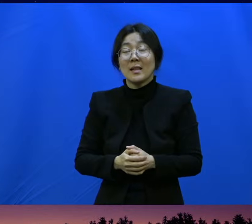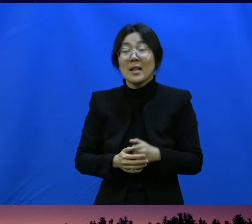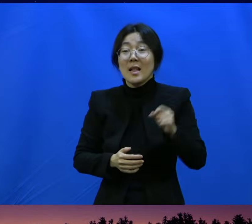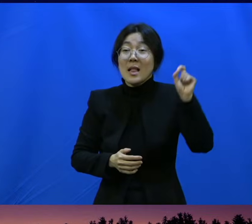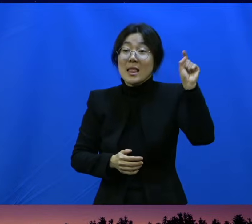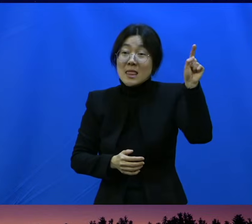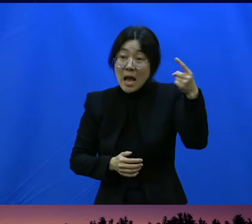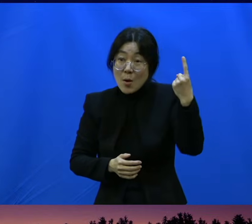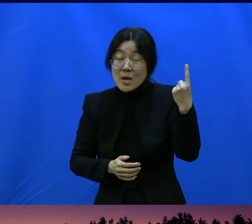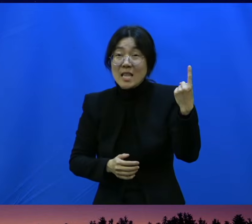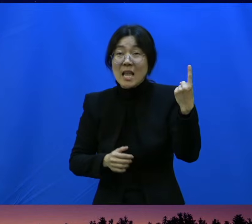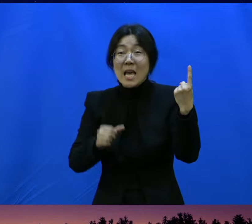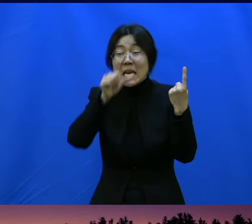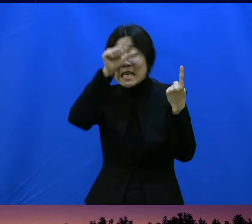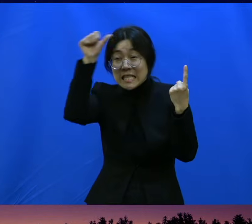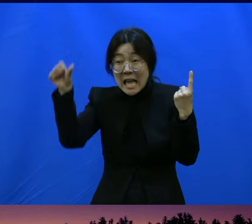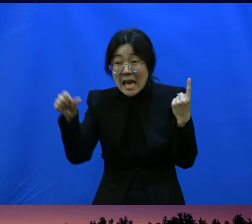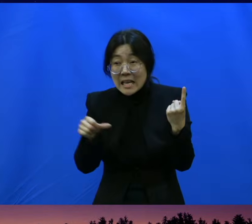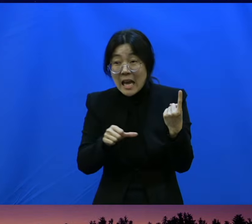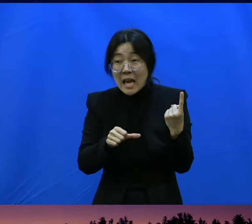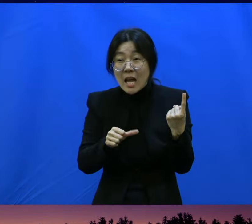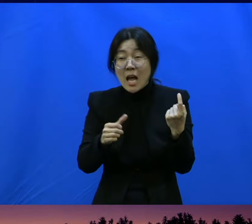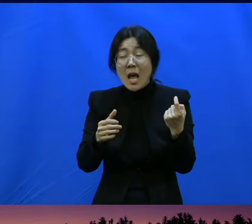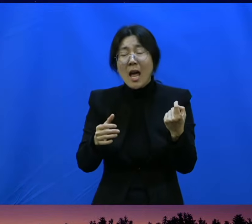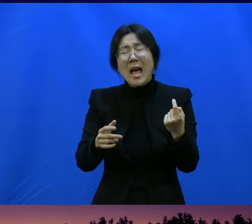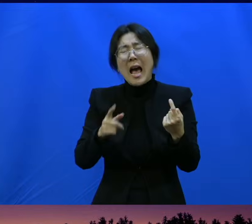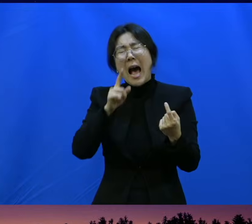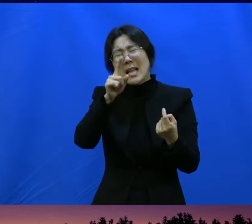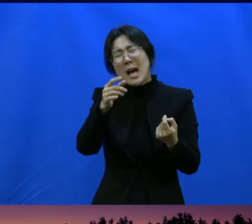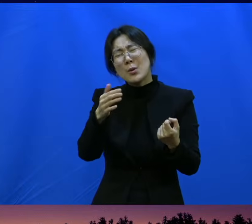다윗의 인생에 하나도 도움이 안 될 사람들,